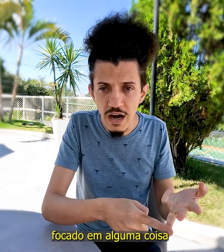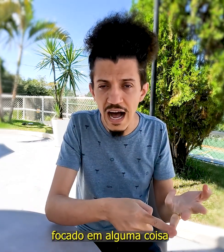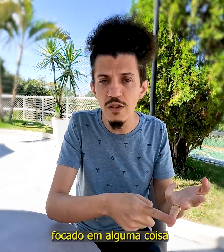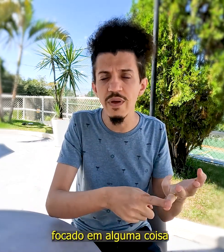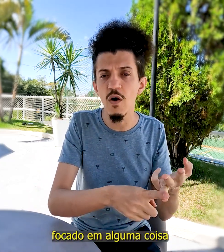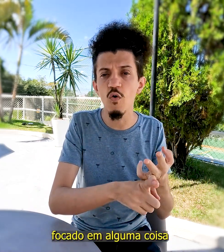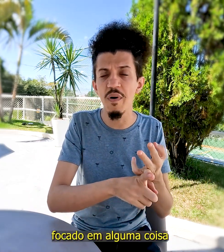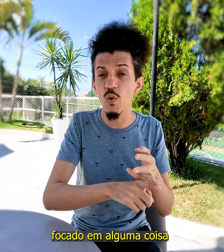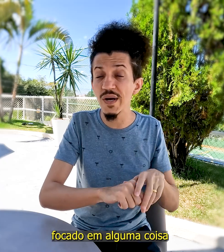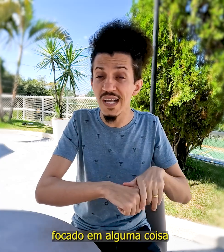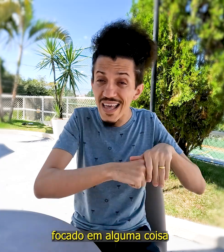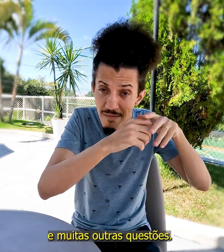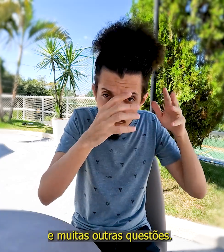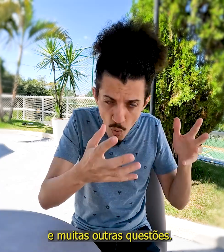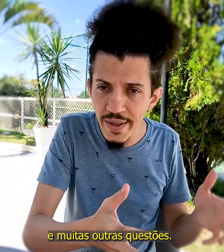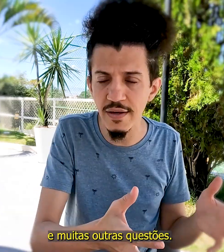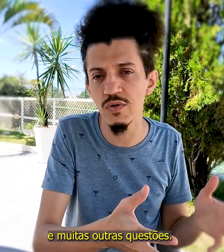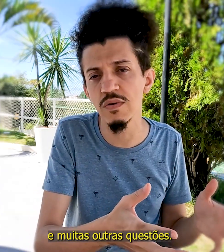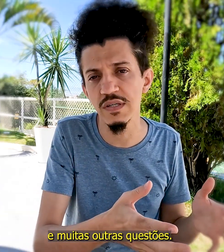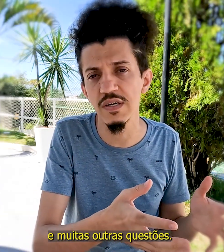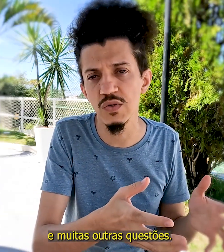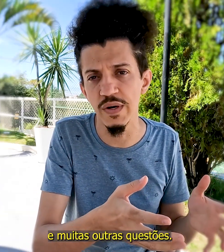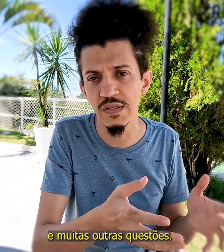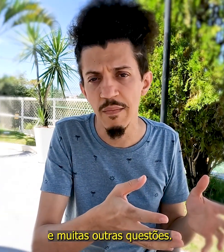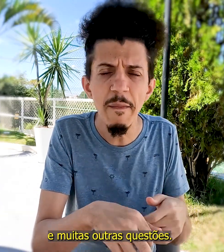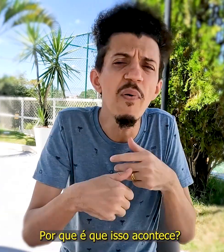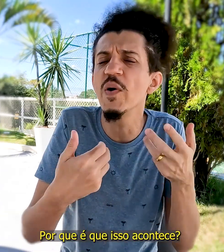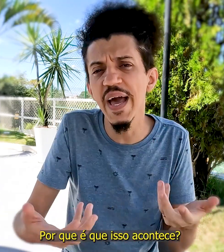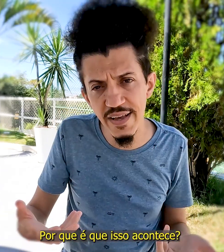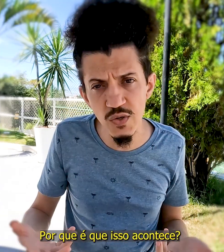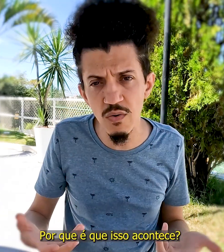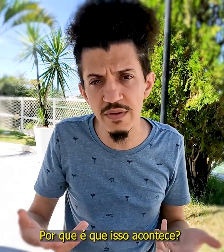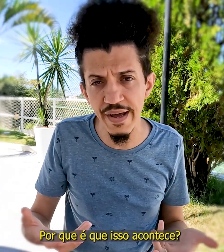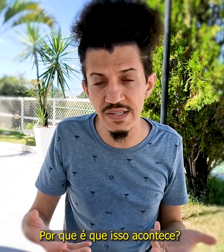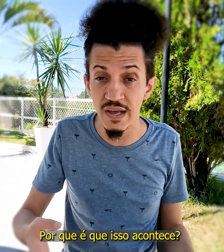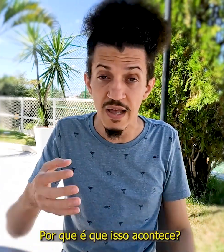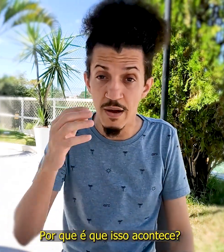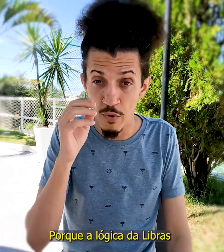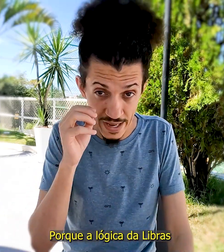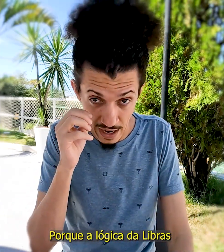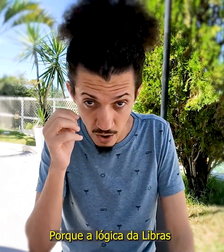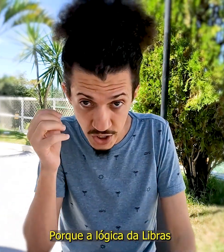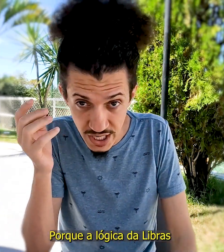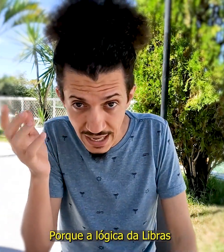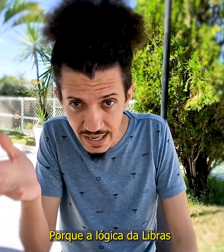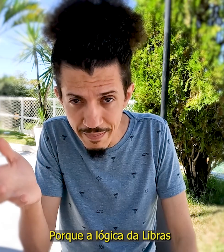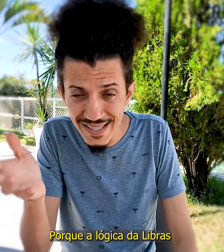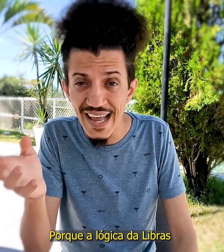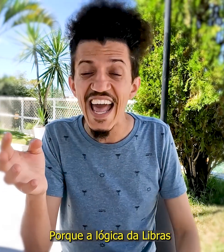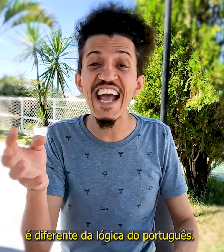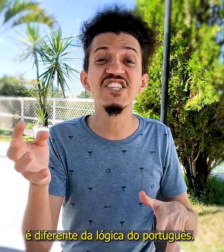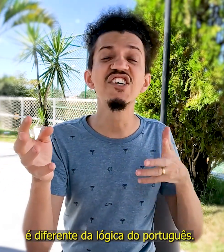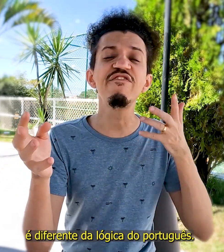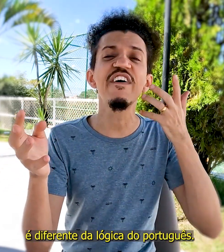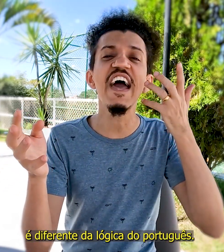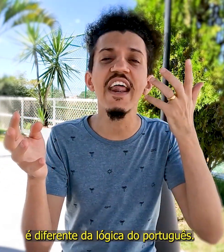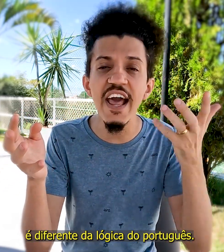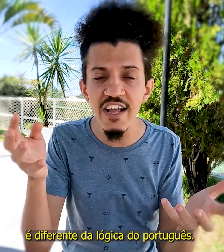focado em alguma coisa e muitas outras questões. Mas por que isso acontece? Porque a lógica da Libras é diferente